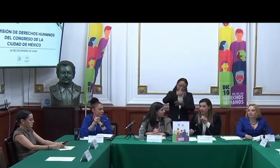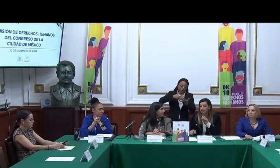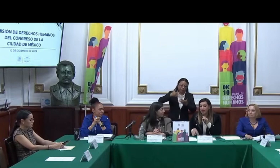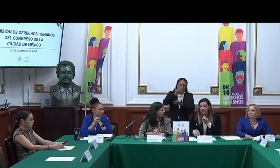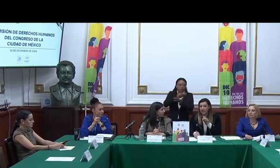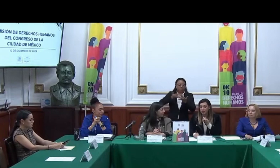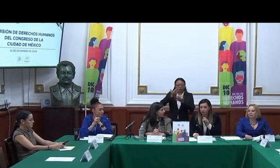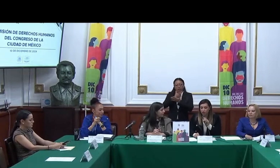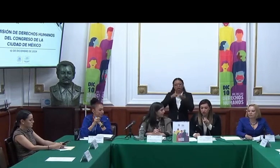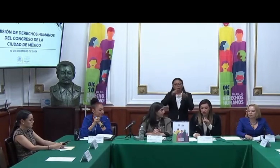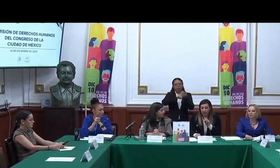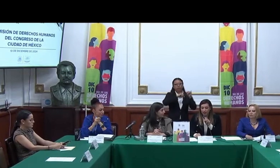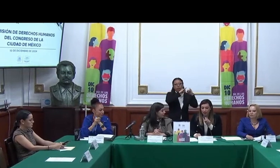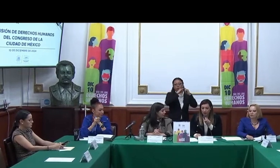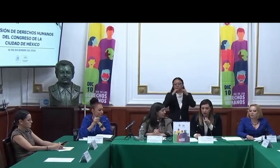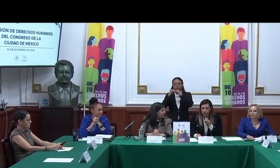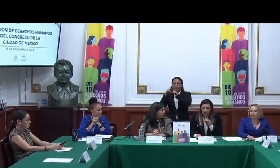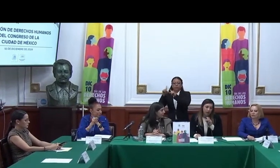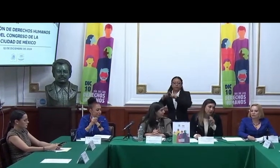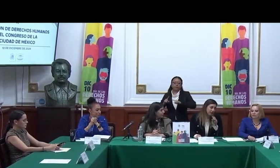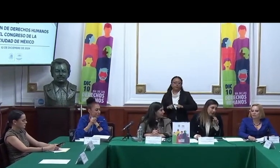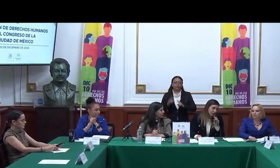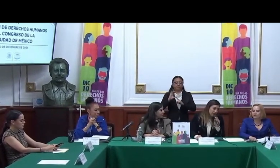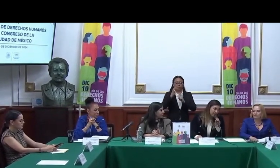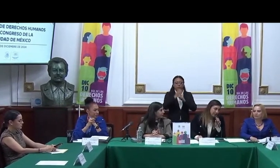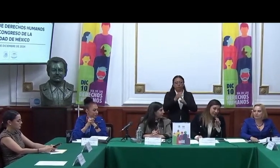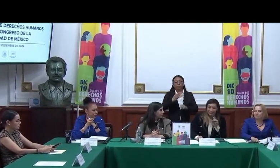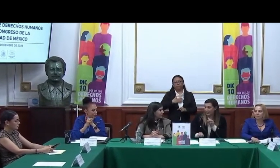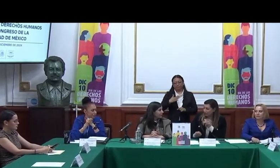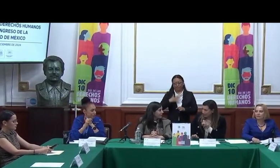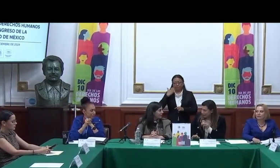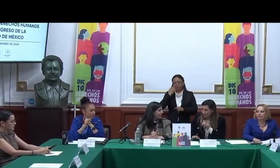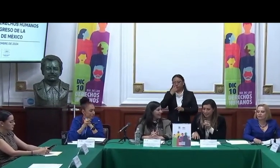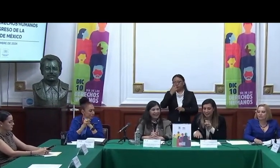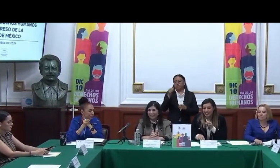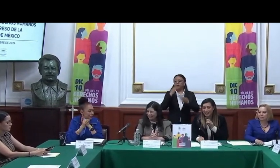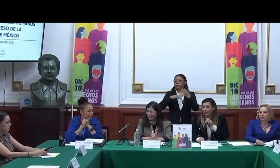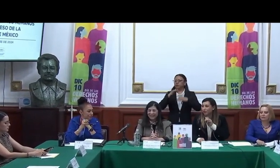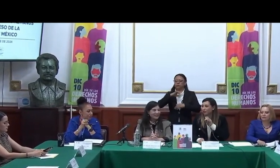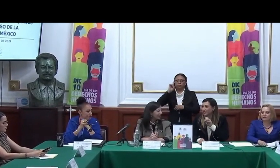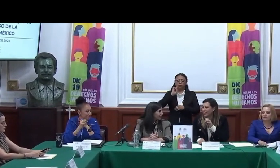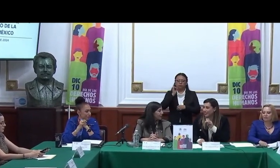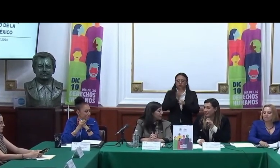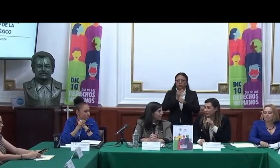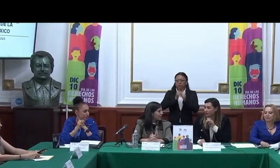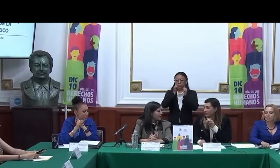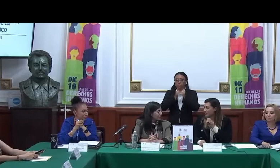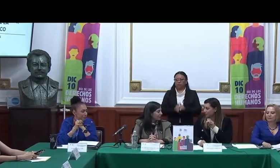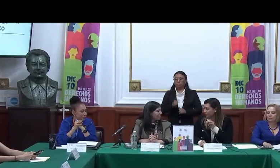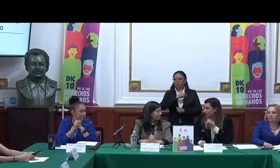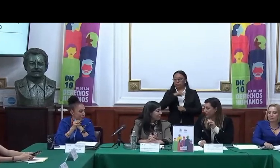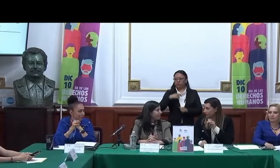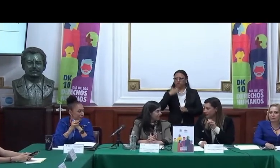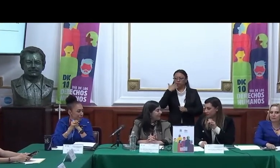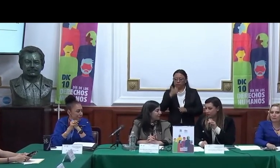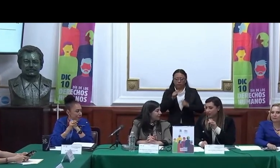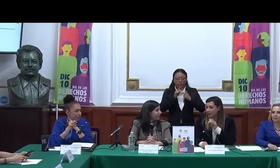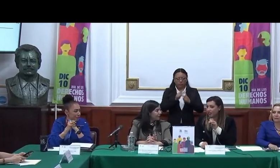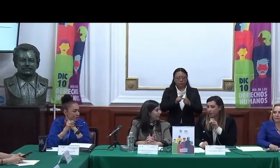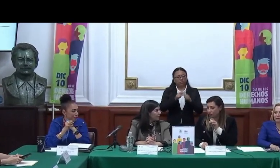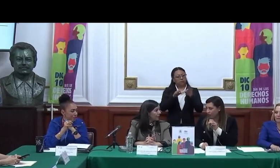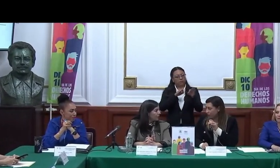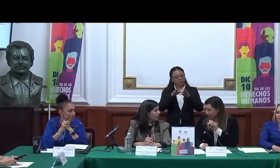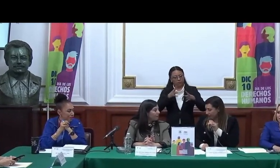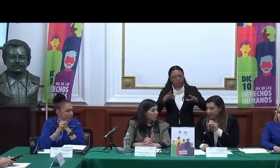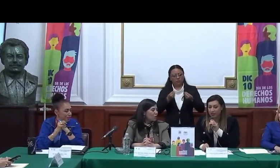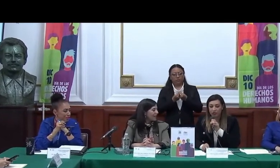interinstitucional. Y por supuesto que desde la comisión me atrevo a decir que todas las presentes estamos más que dispuestas a seguir colaborando estrechamente